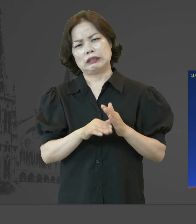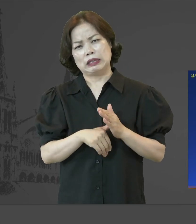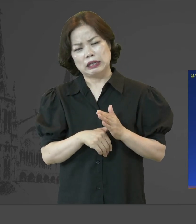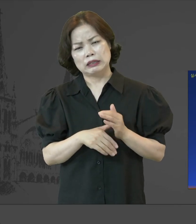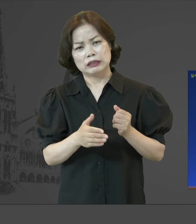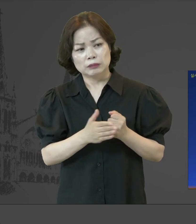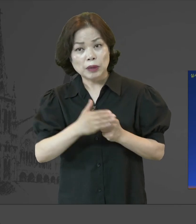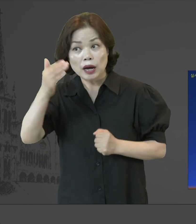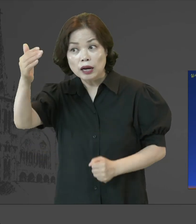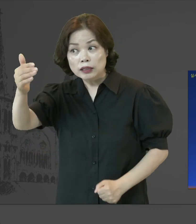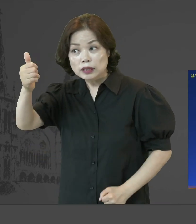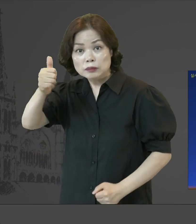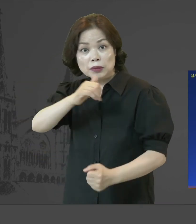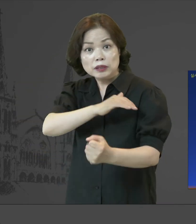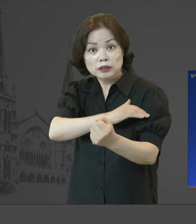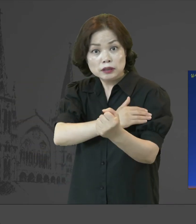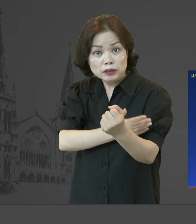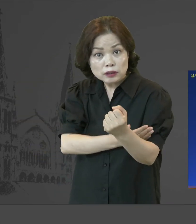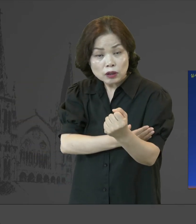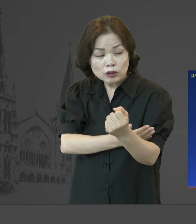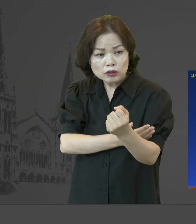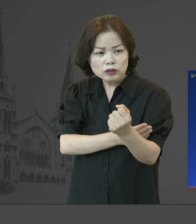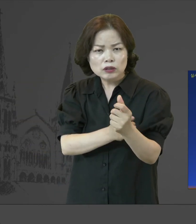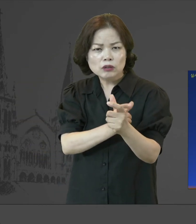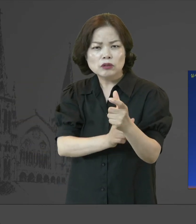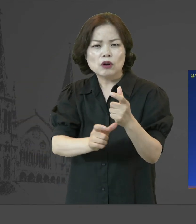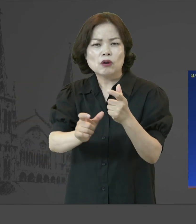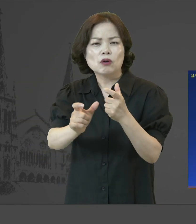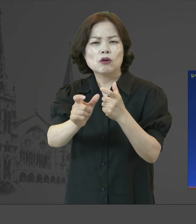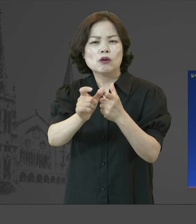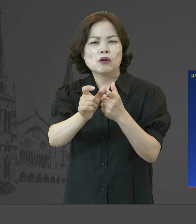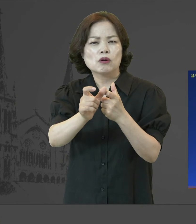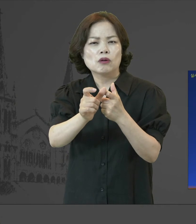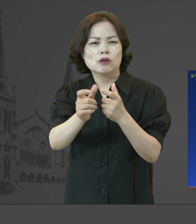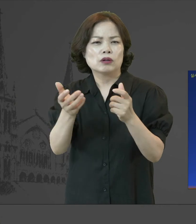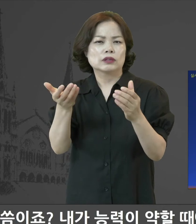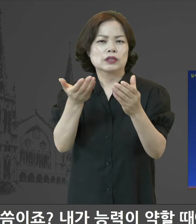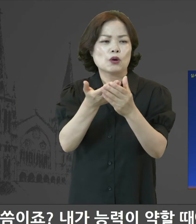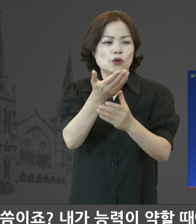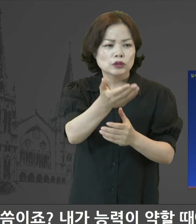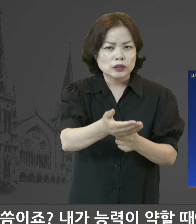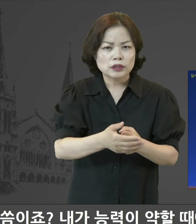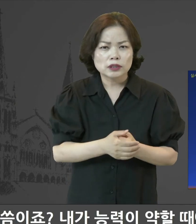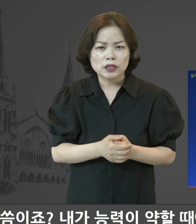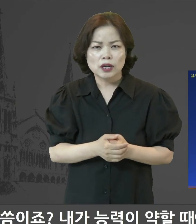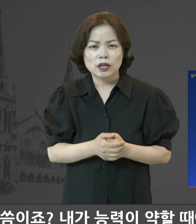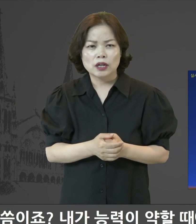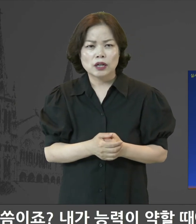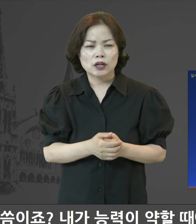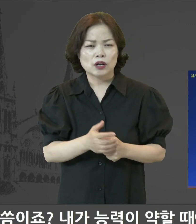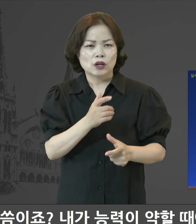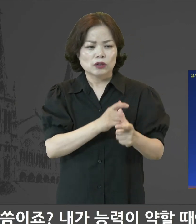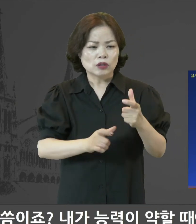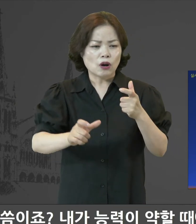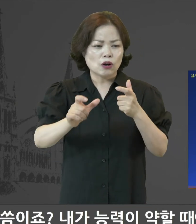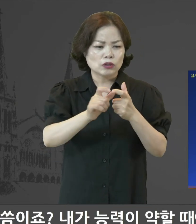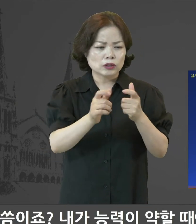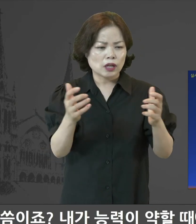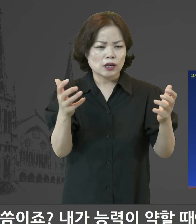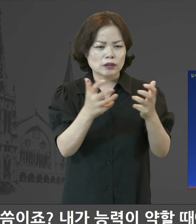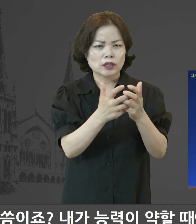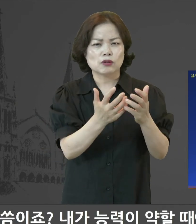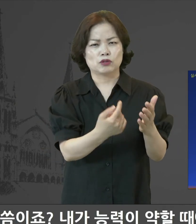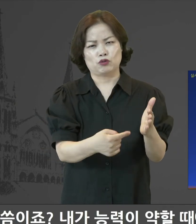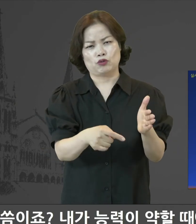때문에 하나님의 능력이 그것을 보충해주고 채울 때, 내가 내 능력으로 보충하고 채우려고 노력할